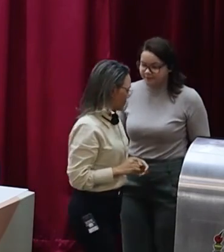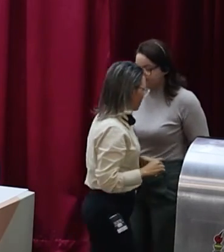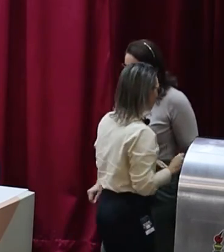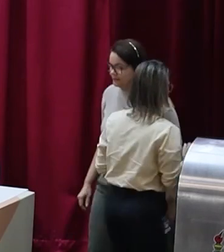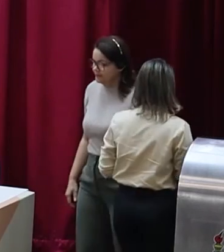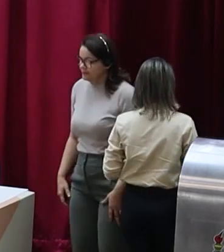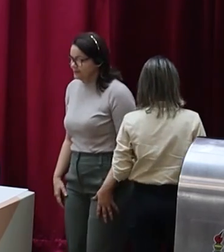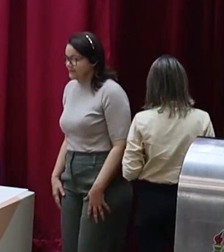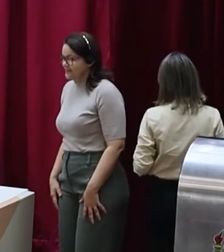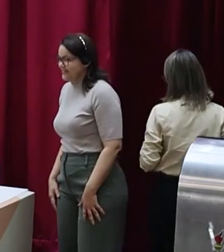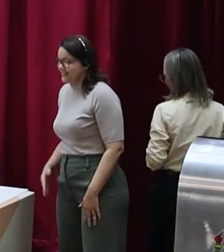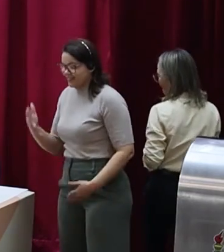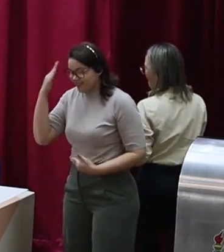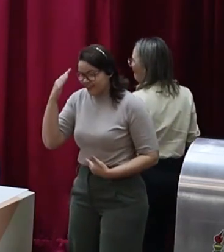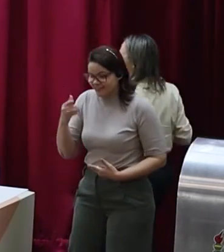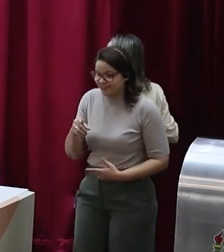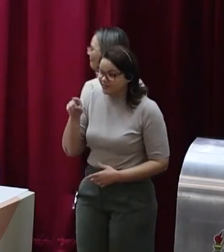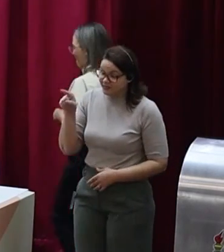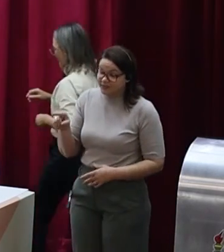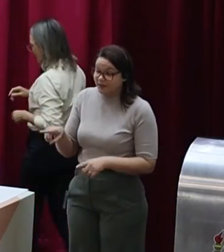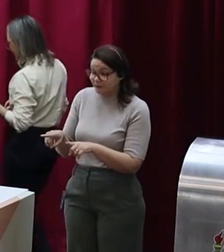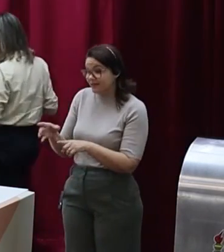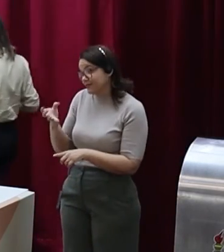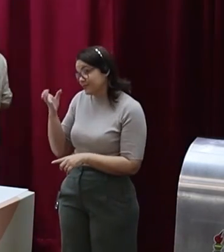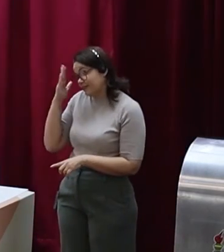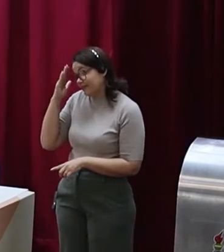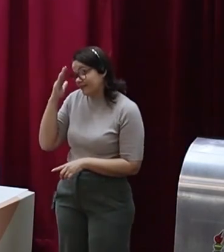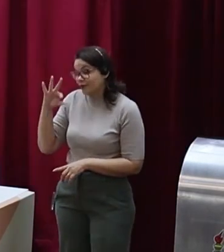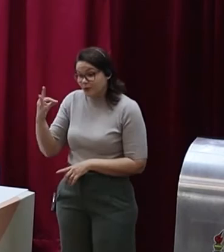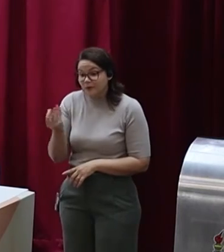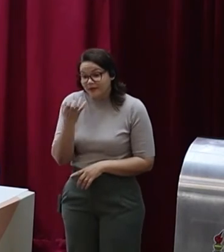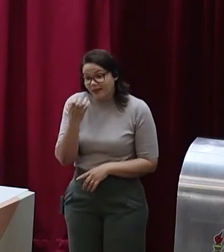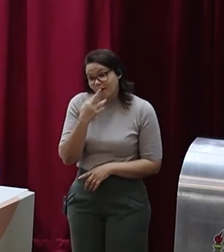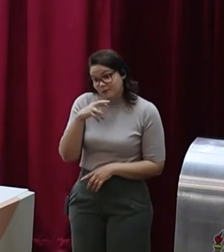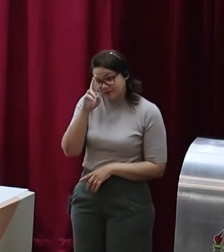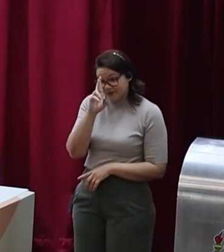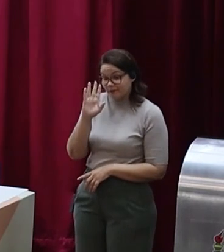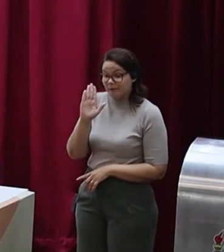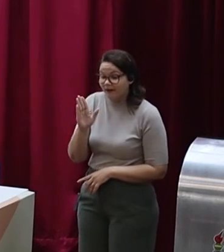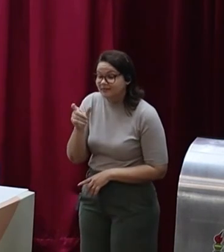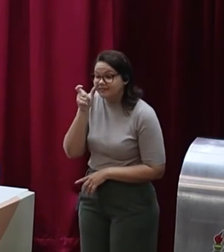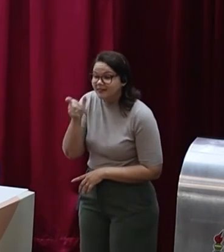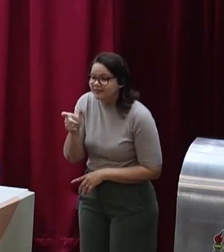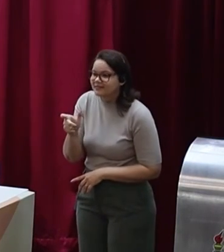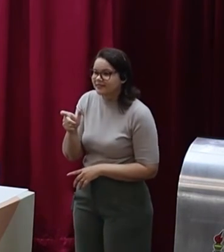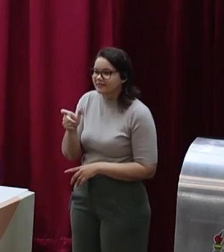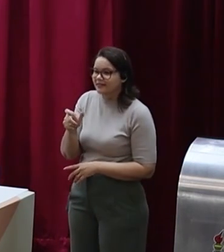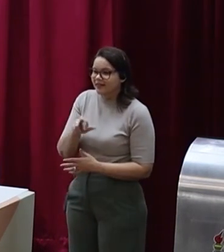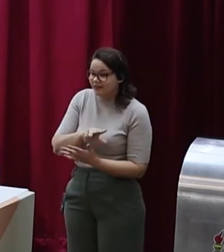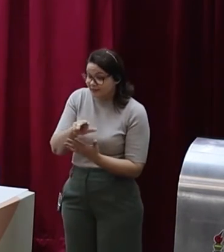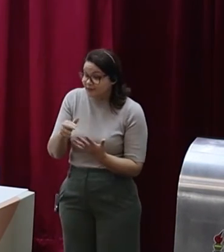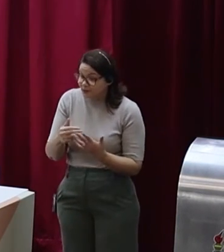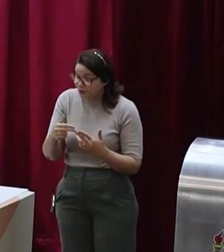Bom, obrigado. Eu vou ser bem breve, porque eu sei que está todo mundo querendo ir para o almoço. Muito interessantes as questões. A primeira,